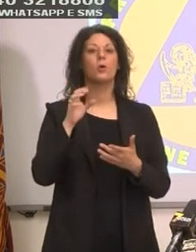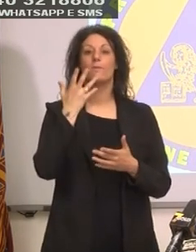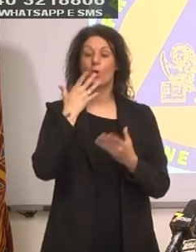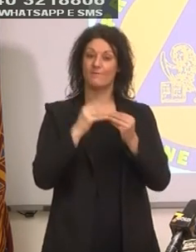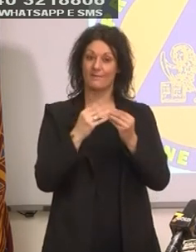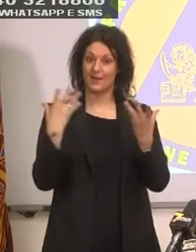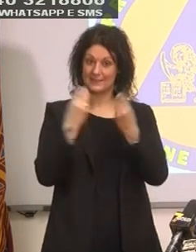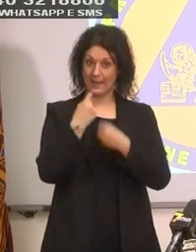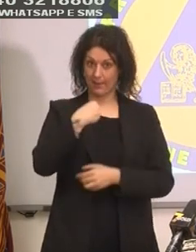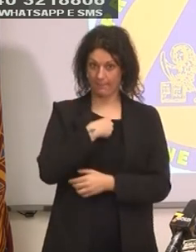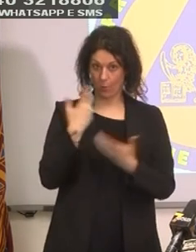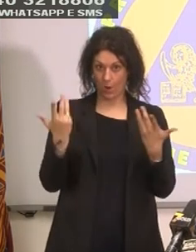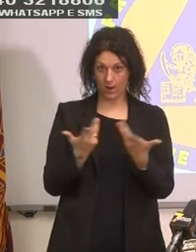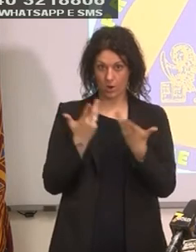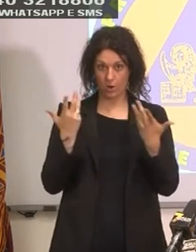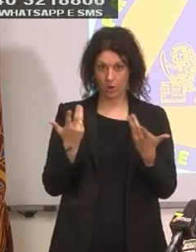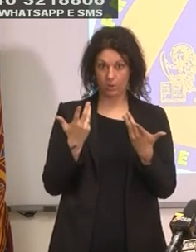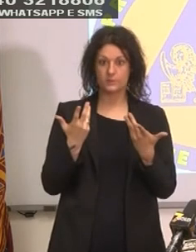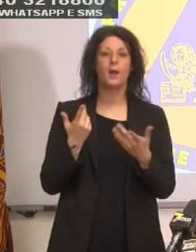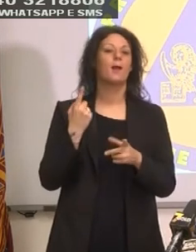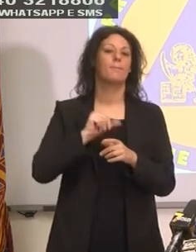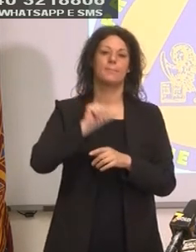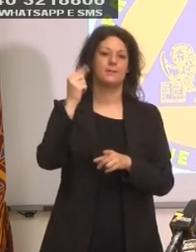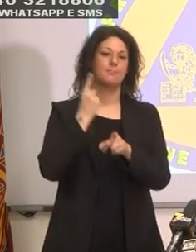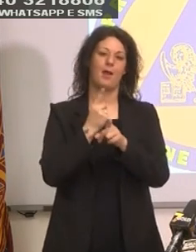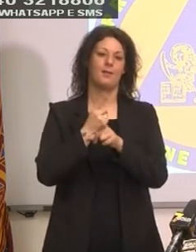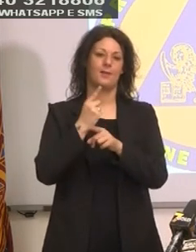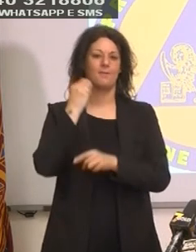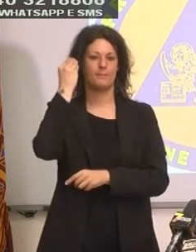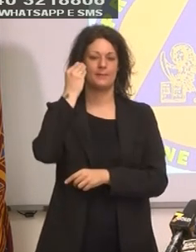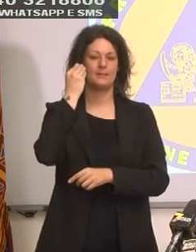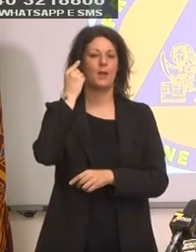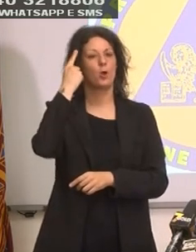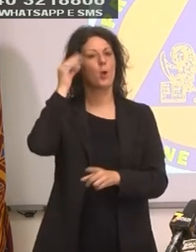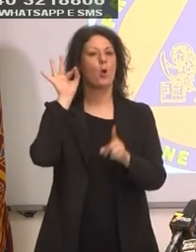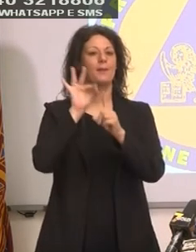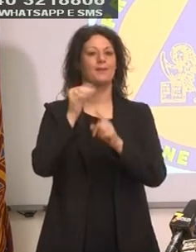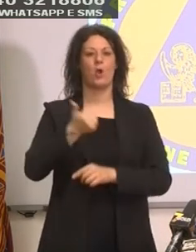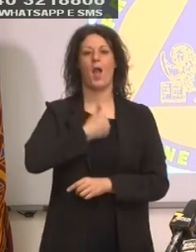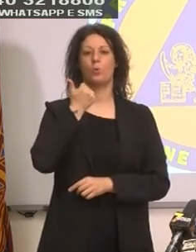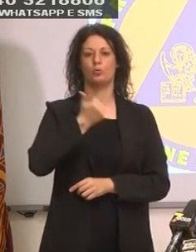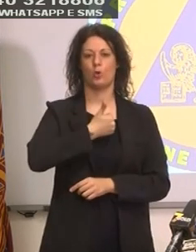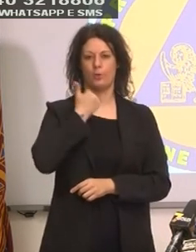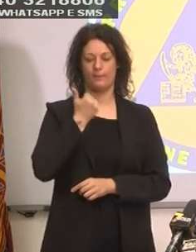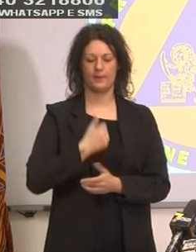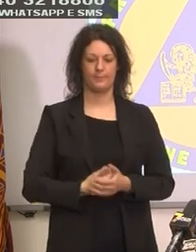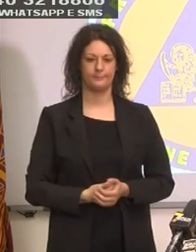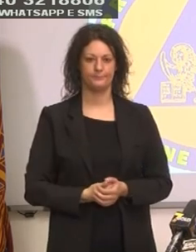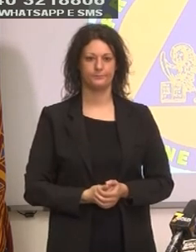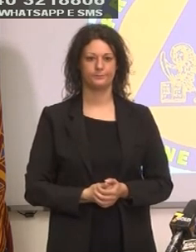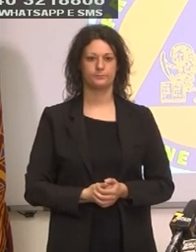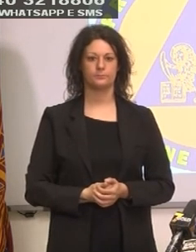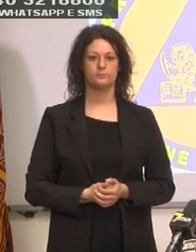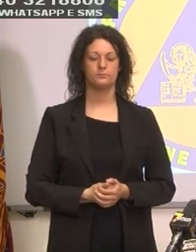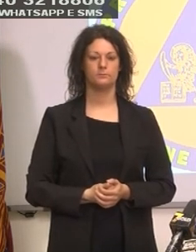sottoscritto se non ti sei convertito all'autonomia, la vedo veramente improbabile. La